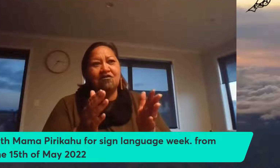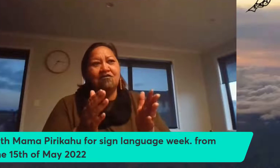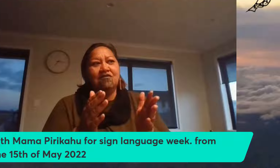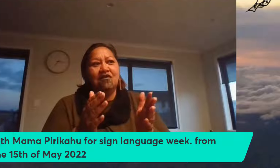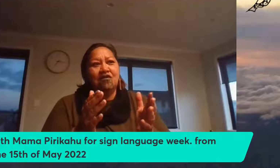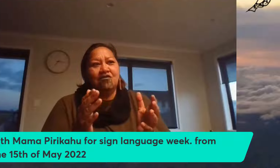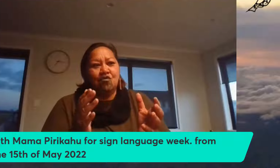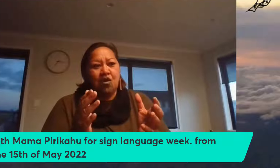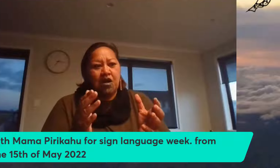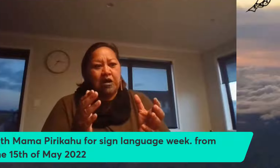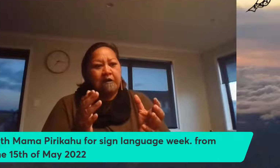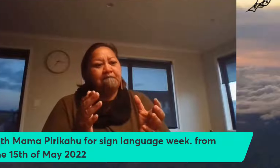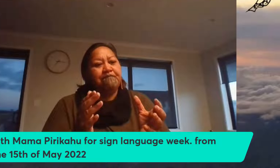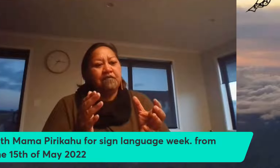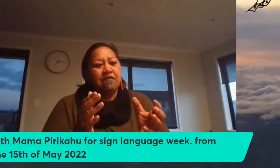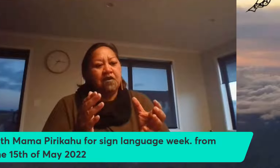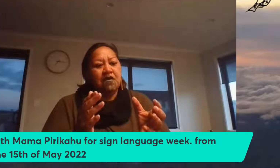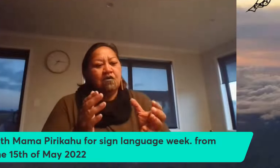Rātau